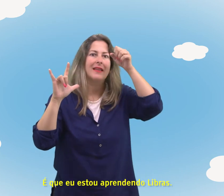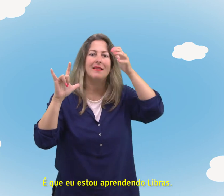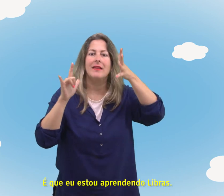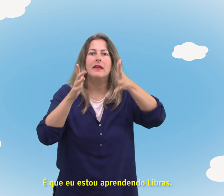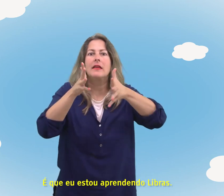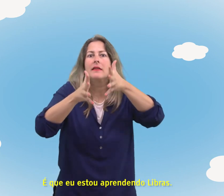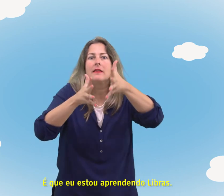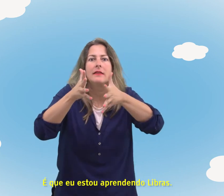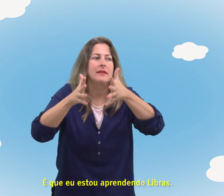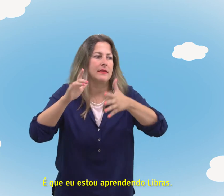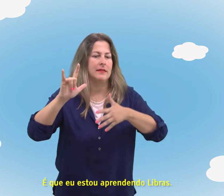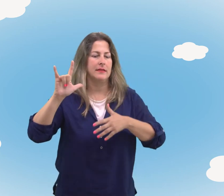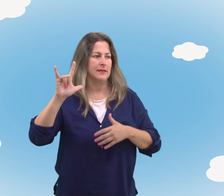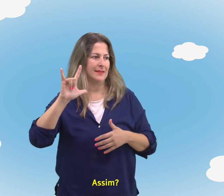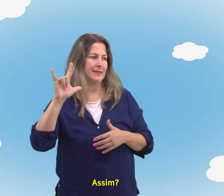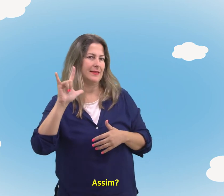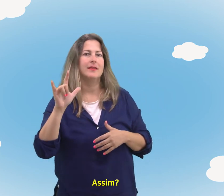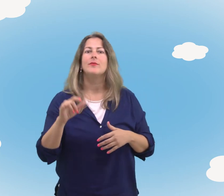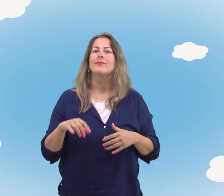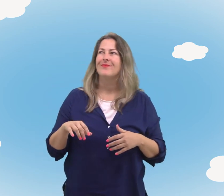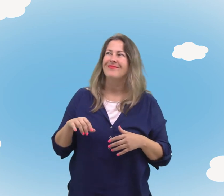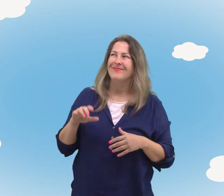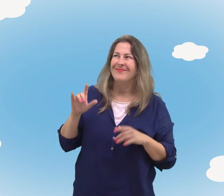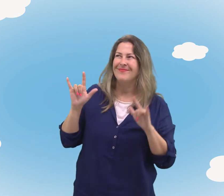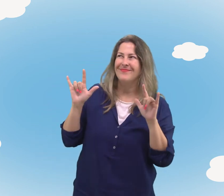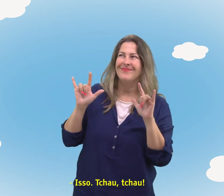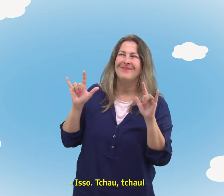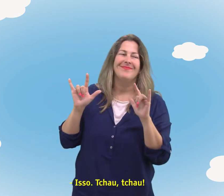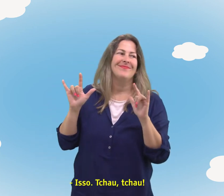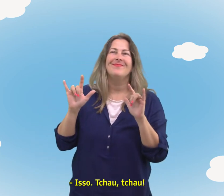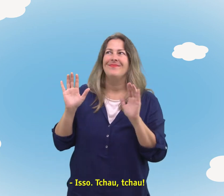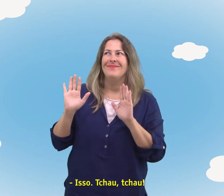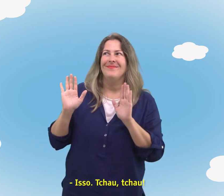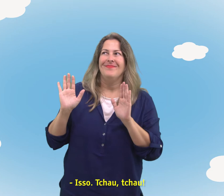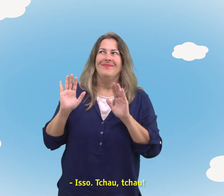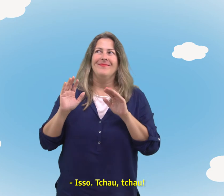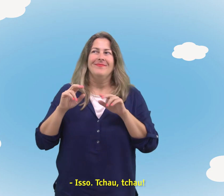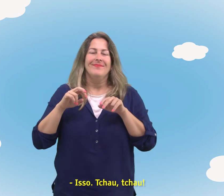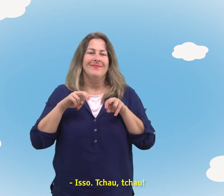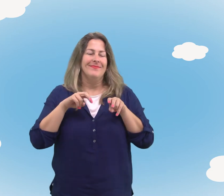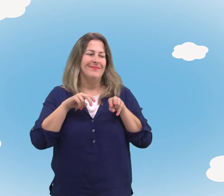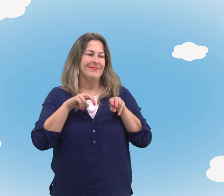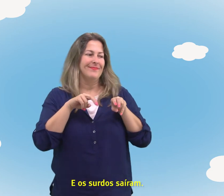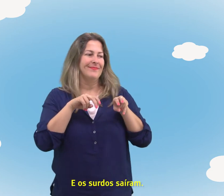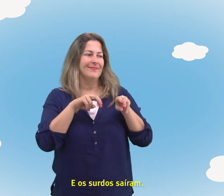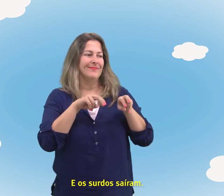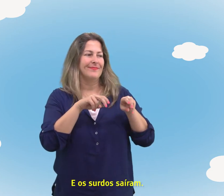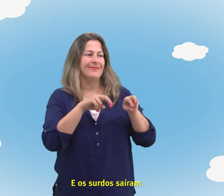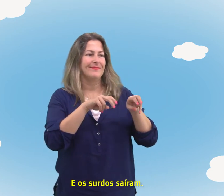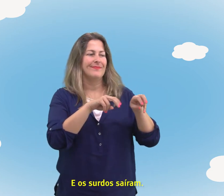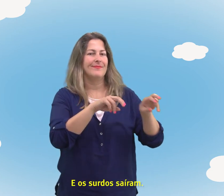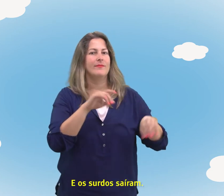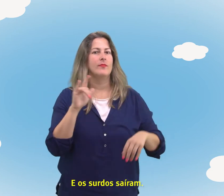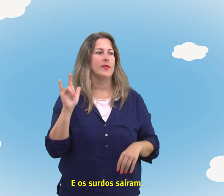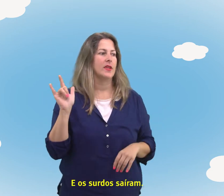libras assim isso é total eu sou do sair